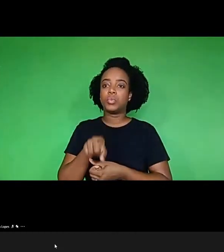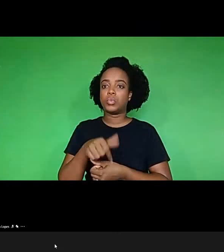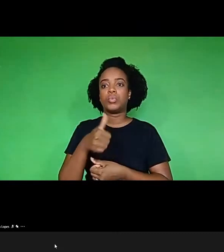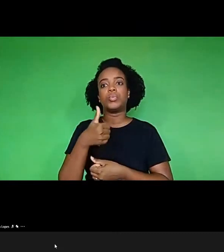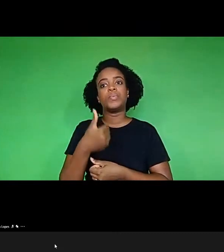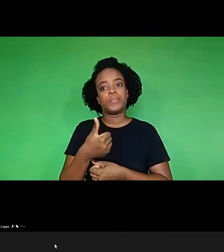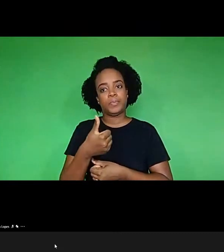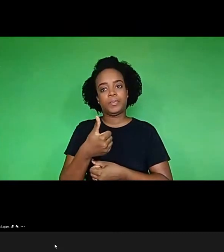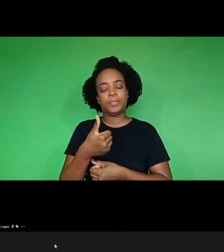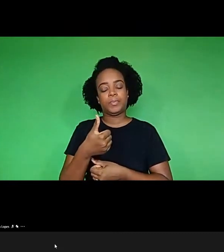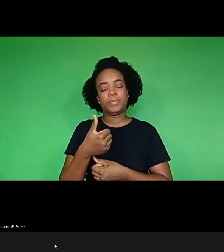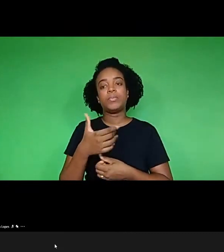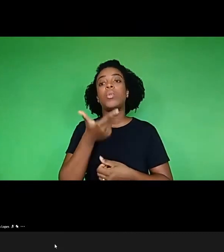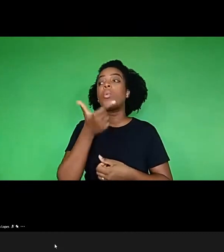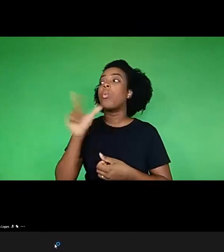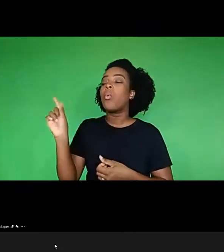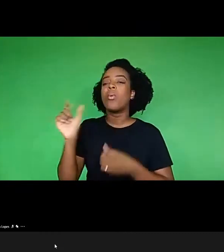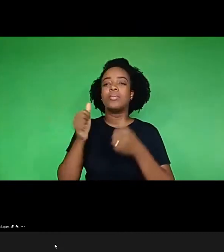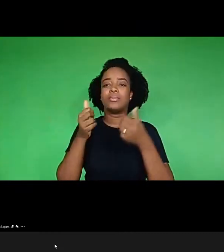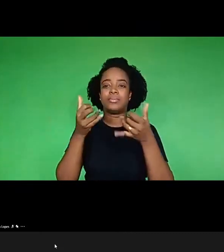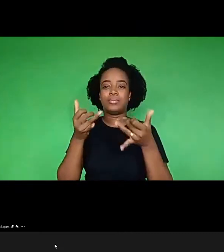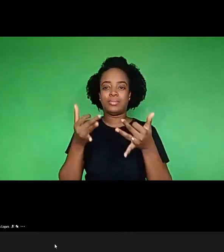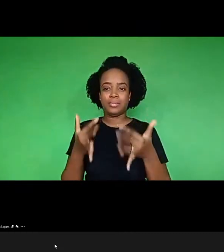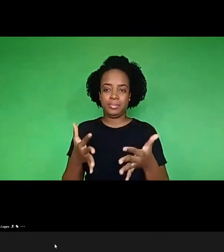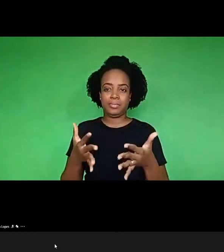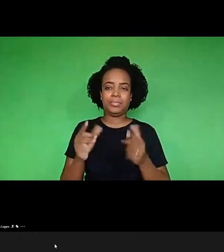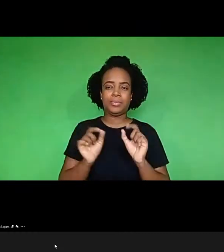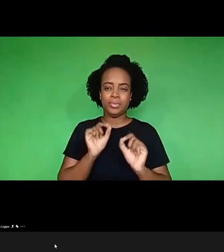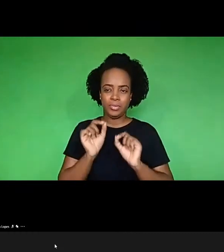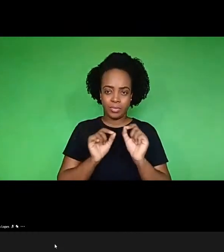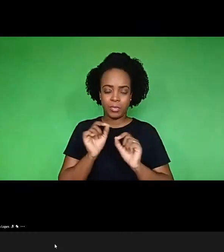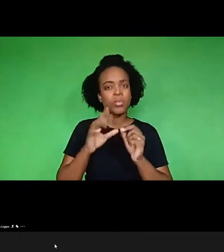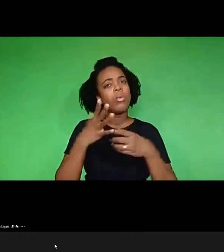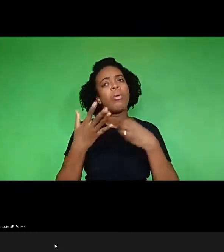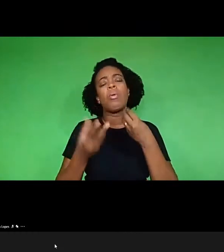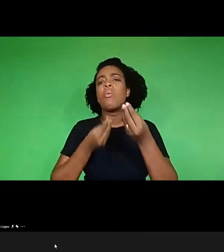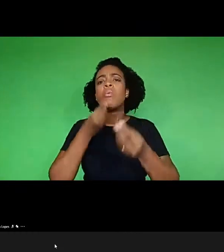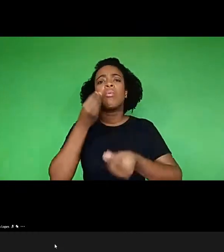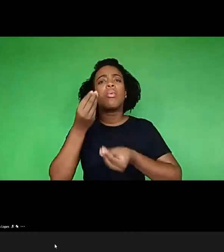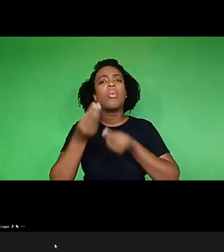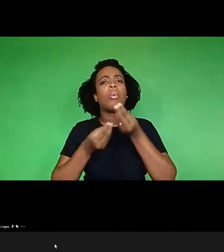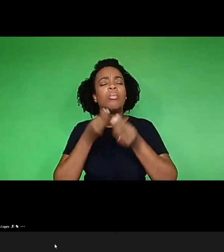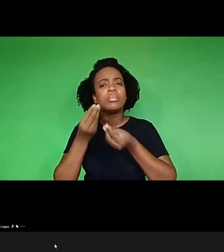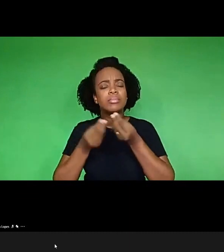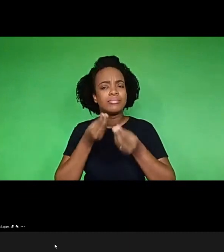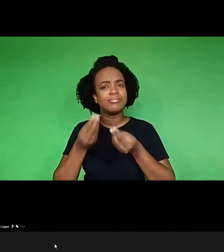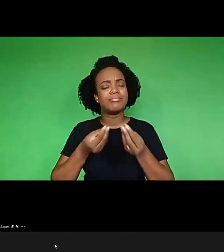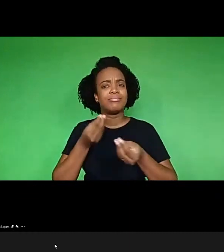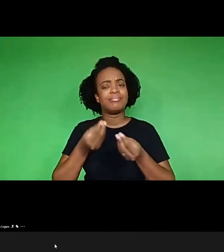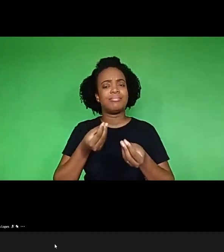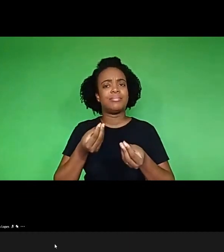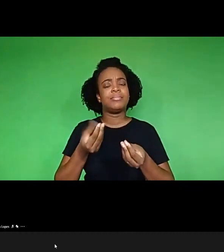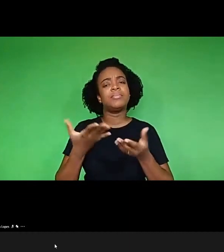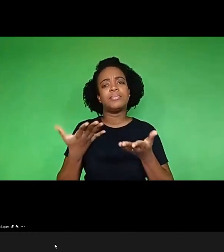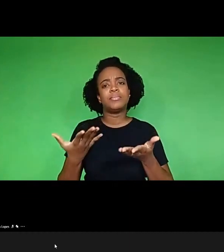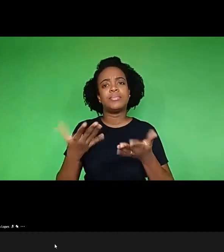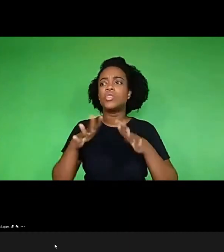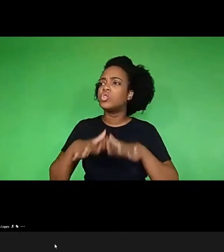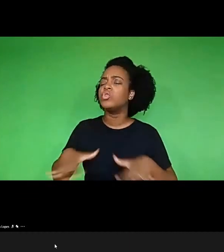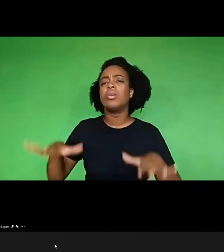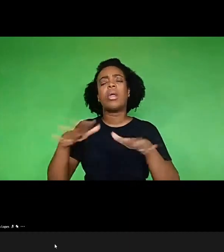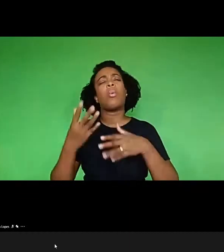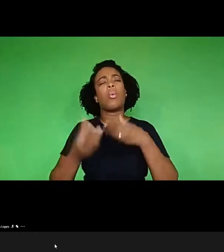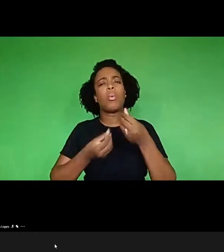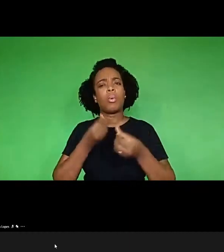quero falar para vocês, como é que vai funcionar de uma maneira geral? O que eu digo de maneira geral? Porque depois vocês vão ter